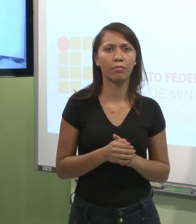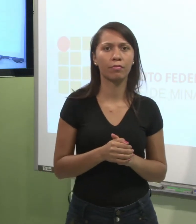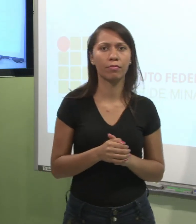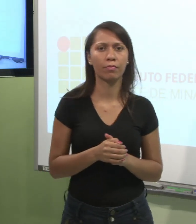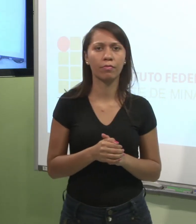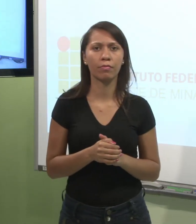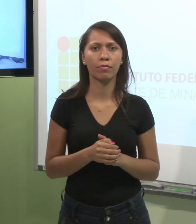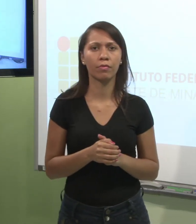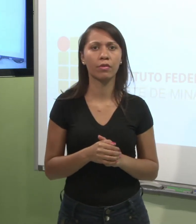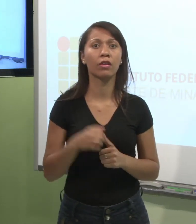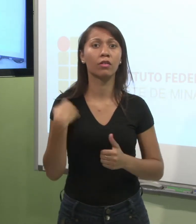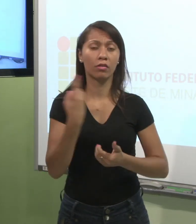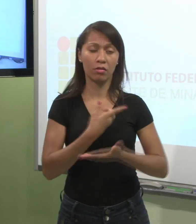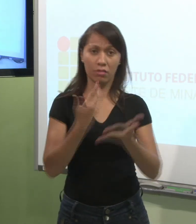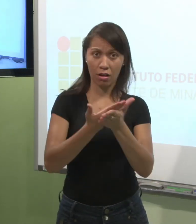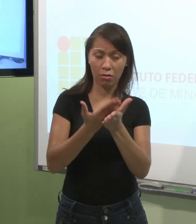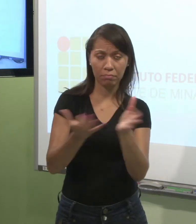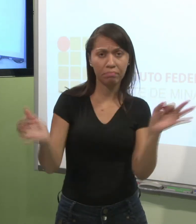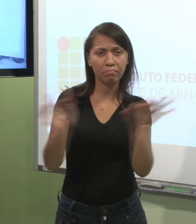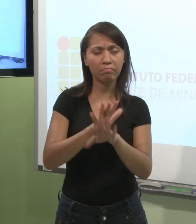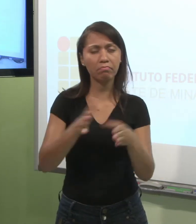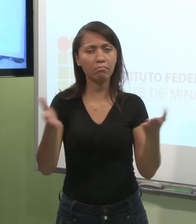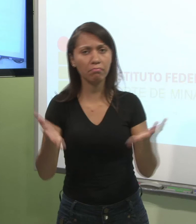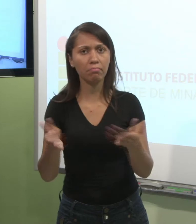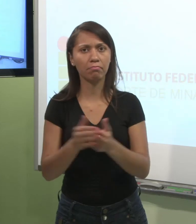Enfim, nossa aula se encerra por aqui.